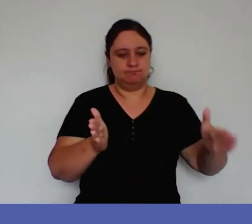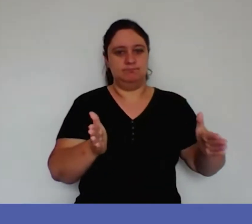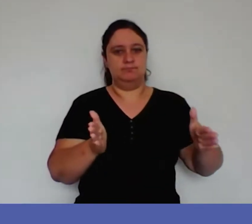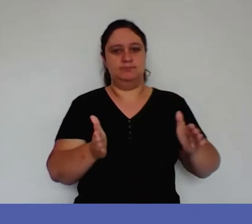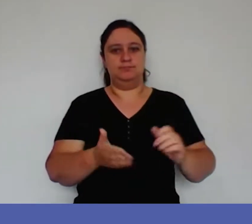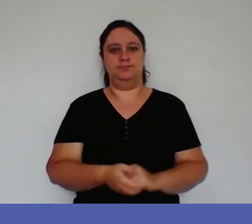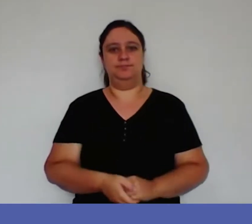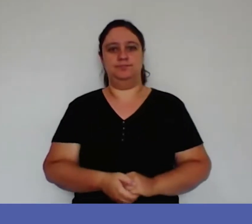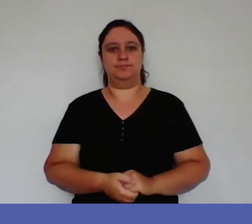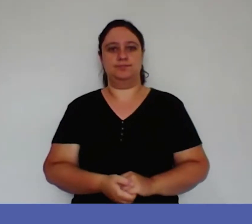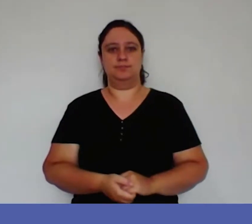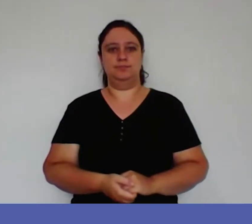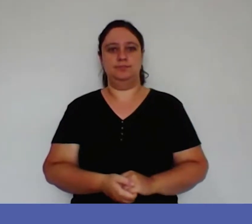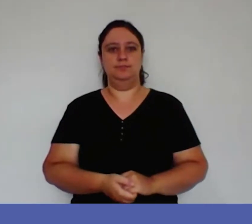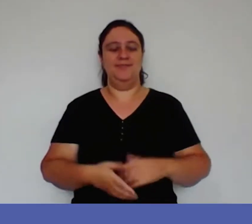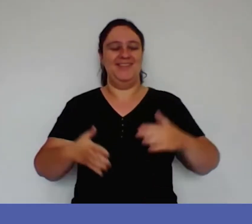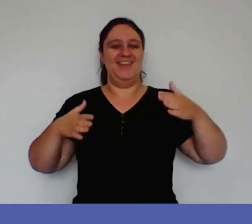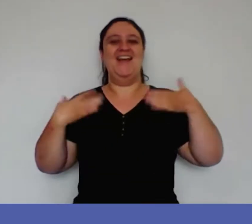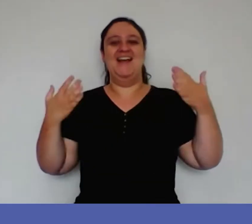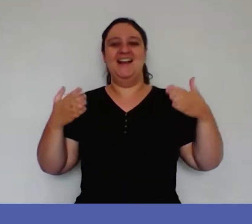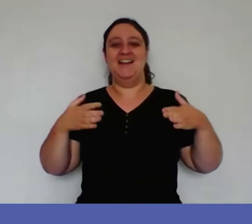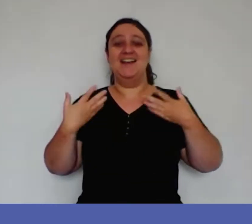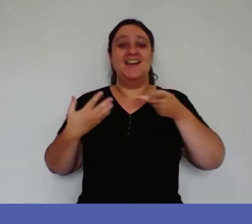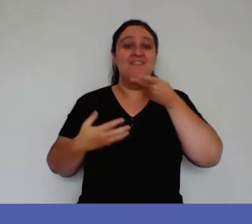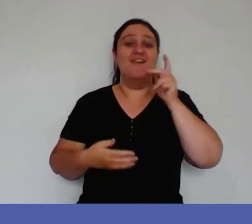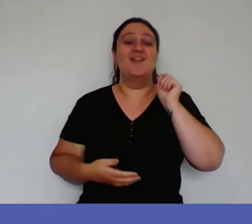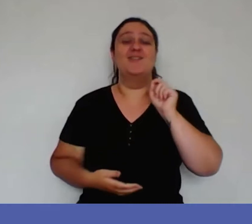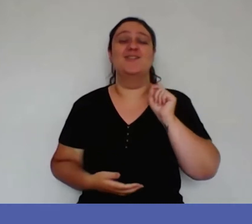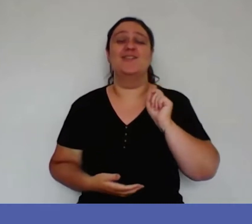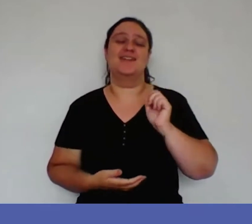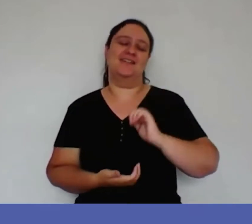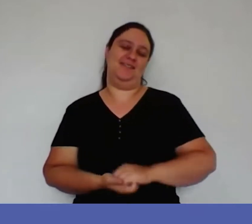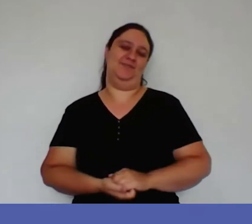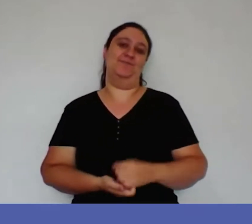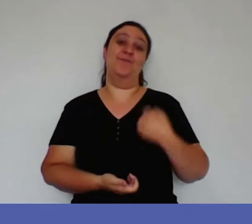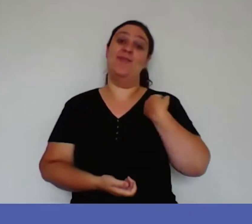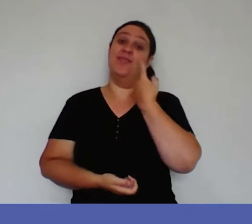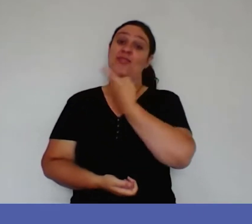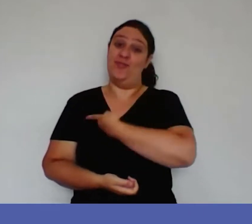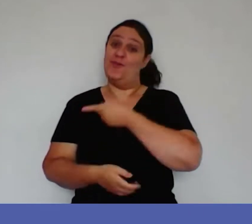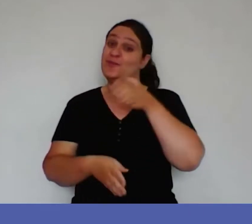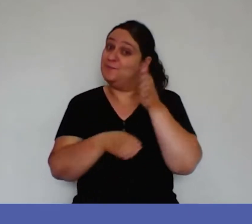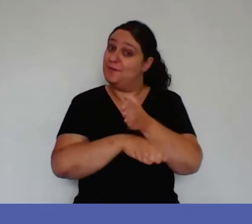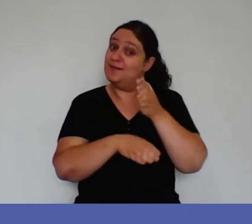É com alegria que eu digo para vocês que nós estamos na última hora.